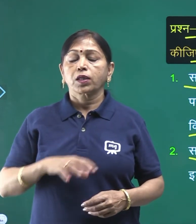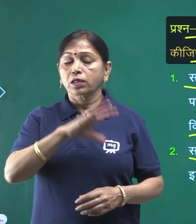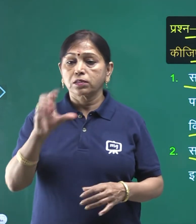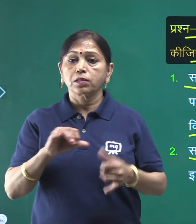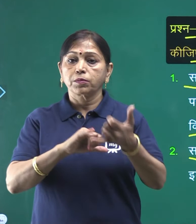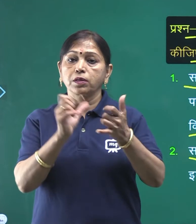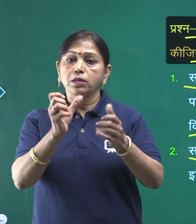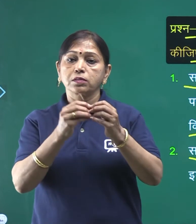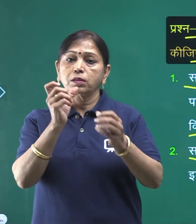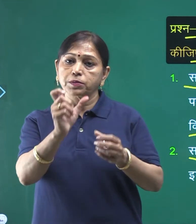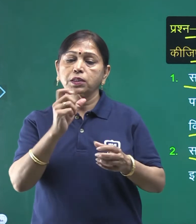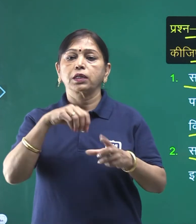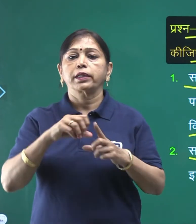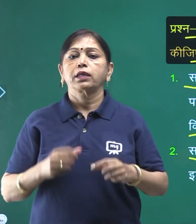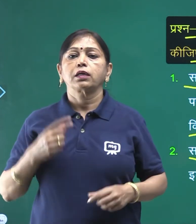की